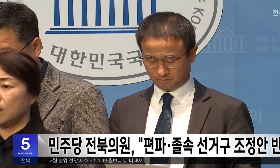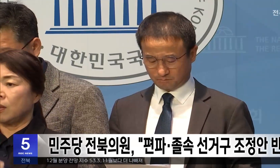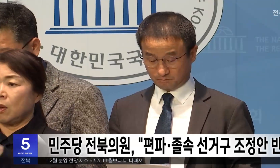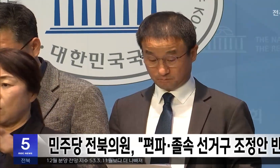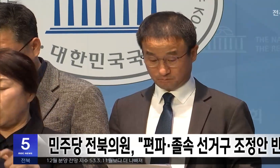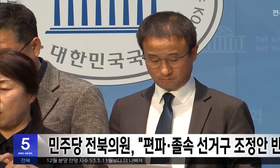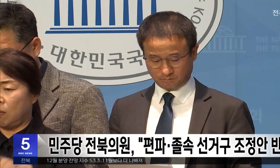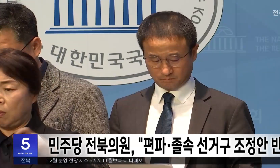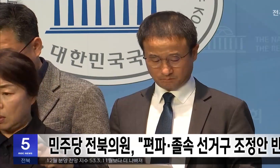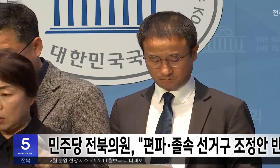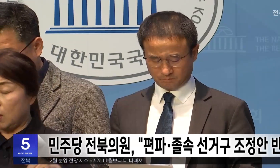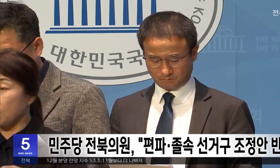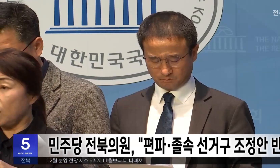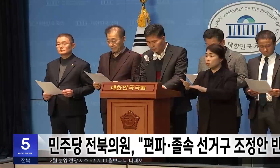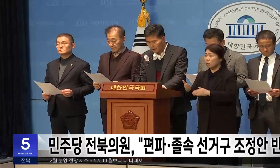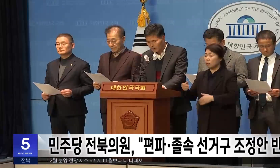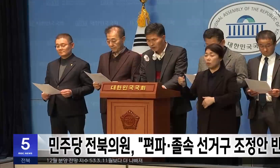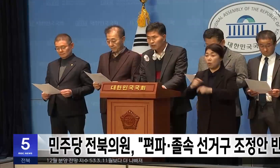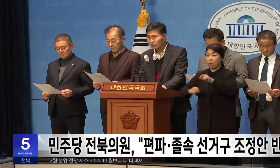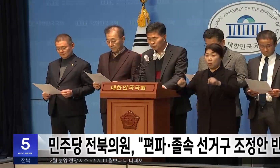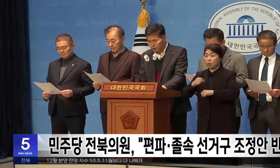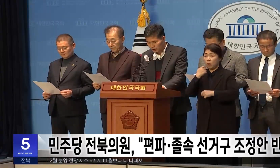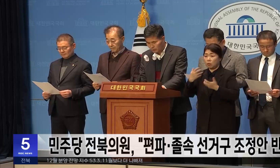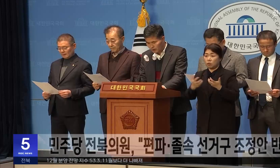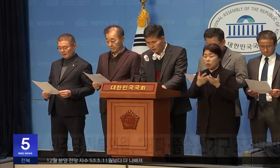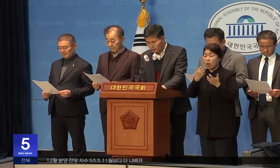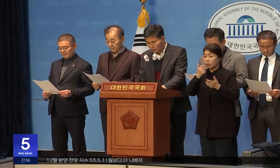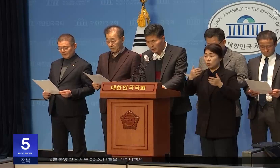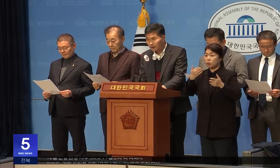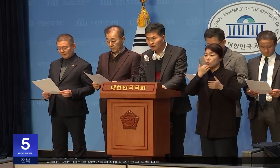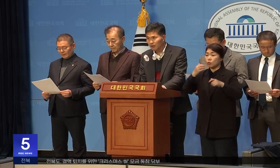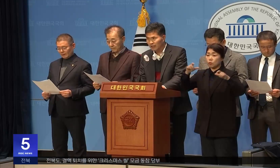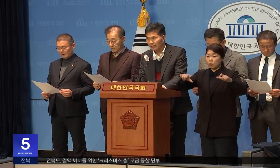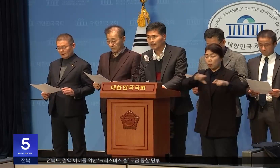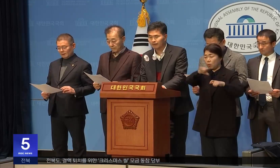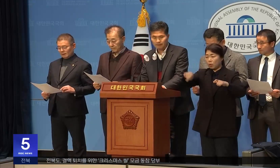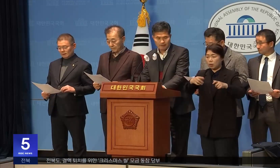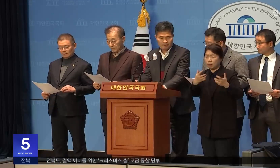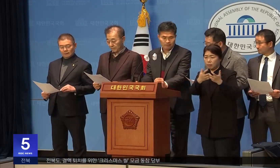여야 간 국회 협상 과정에서 합리적인 조정을 촉구했습니다.